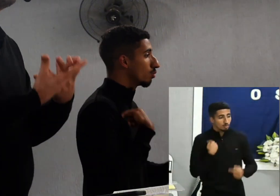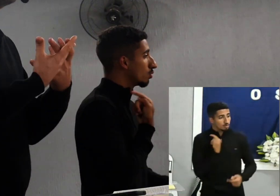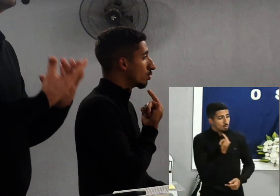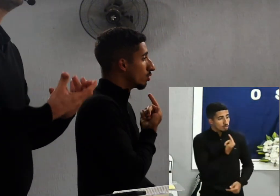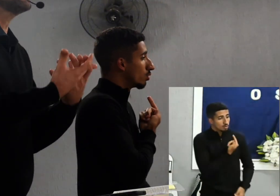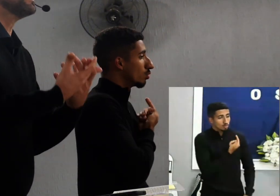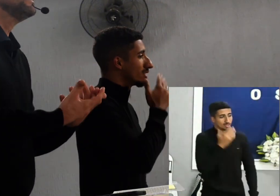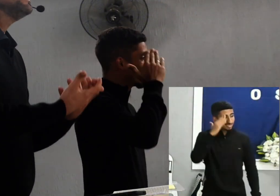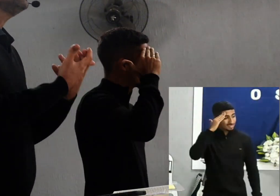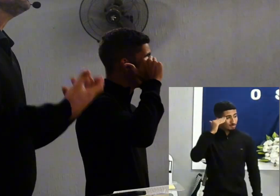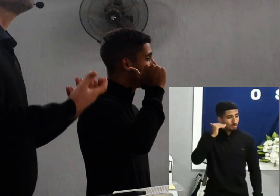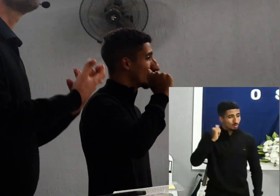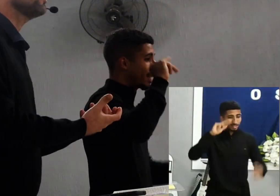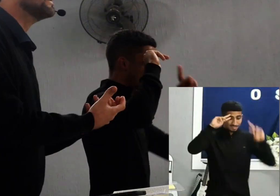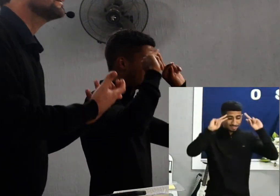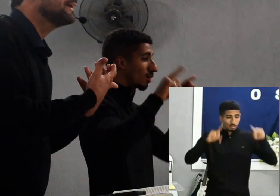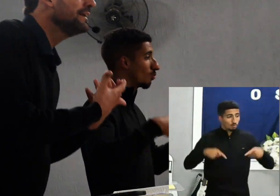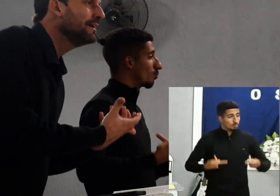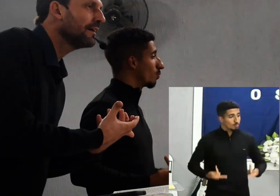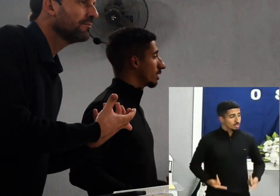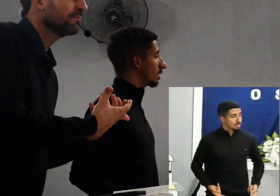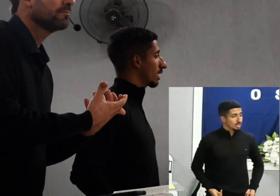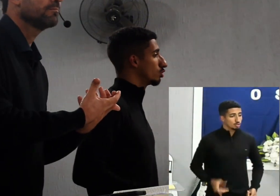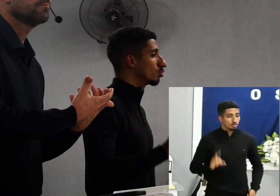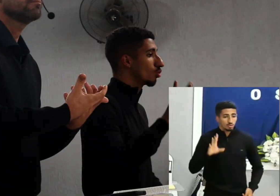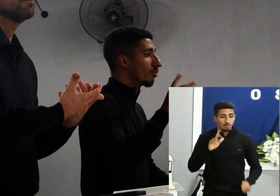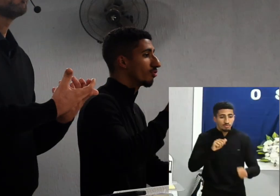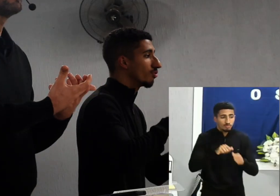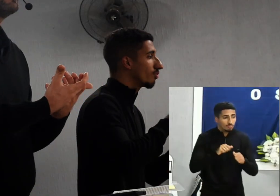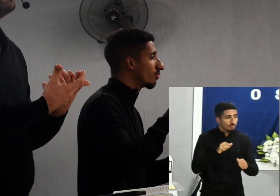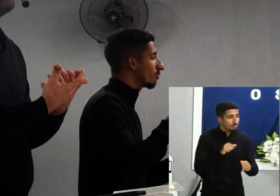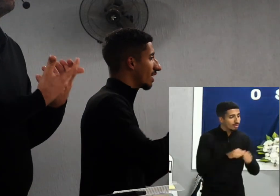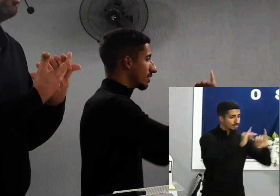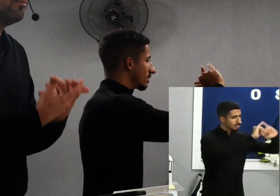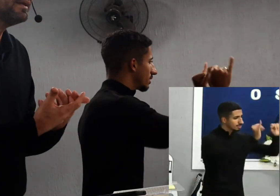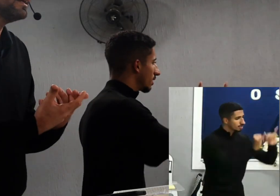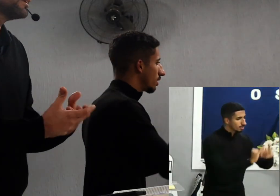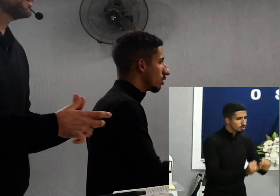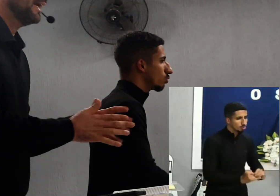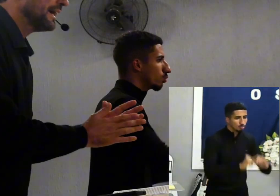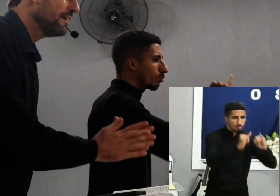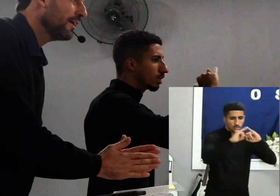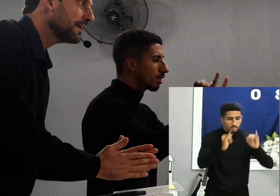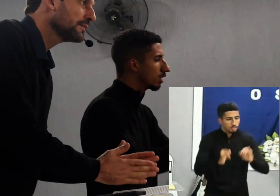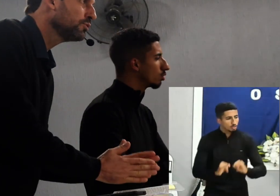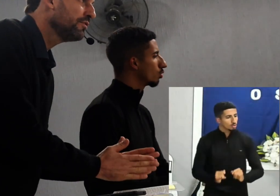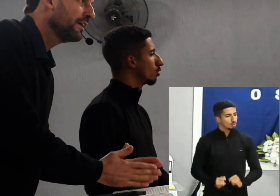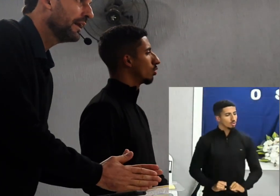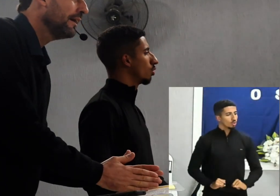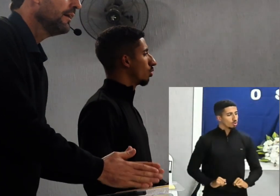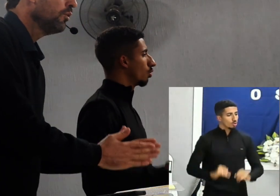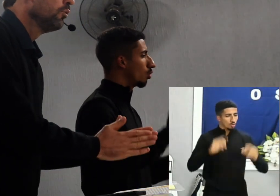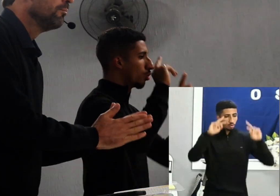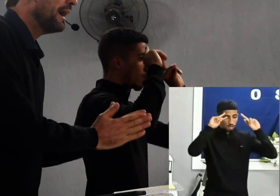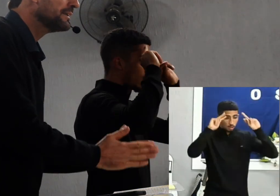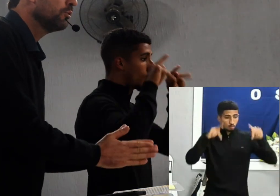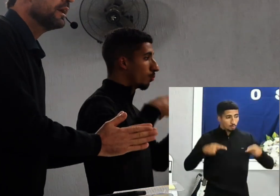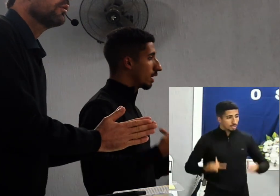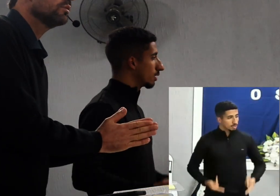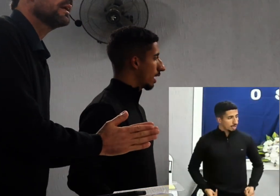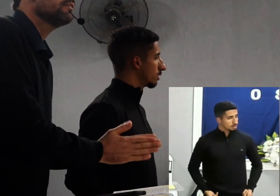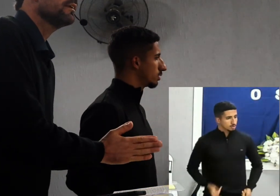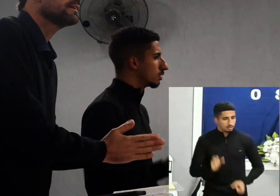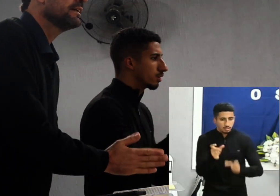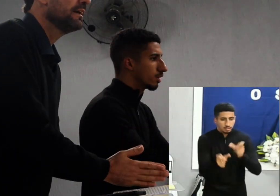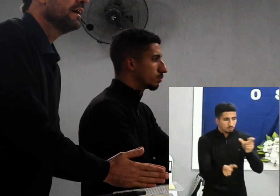ela só consegue gerar idolatria. O homem, sem a revelação divina, o máximo